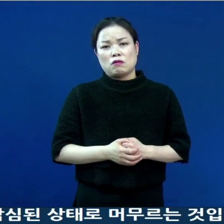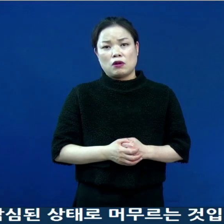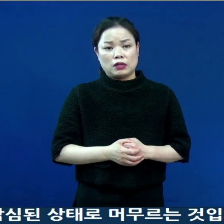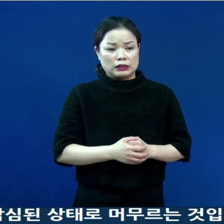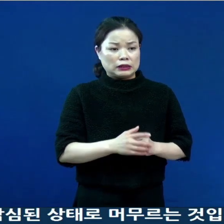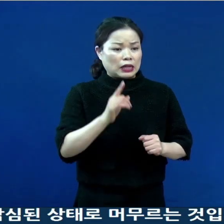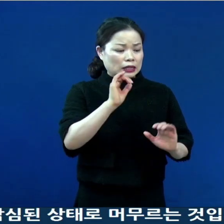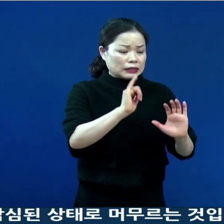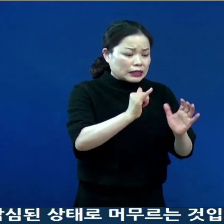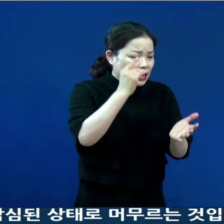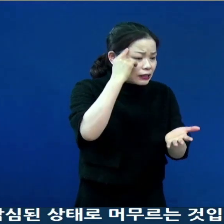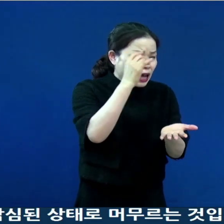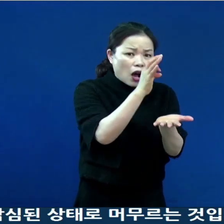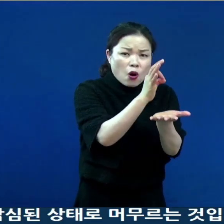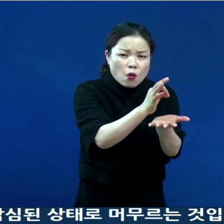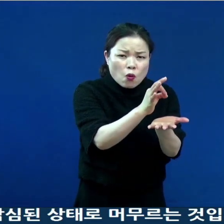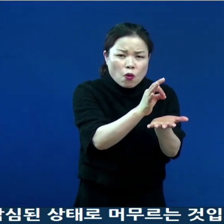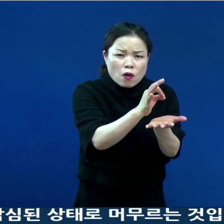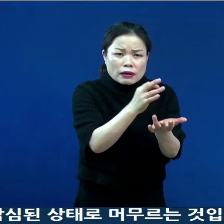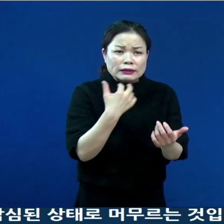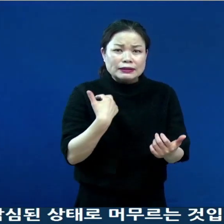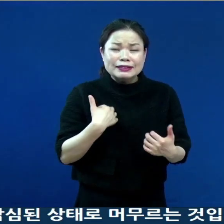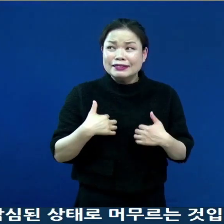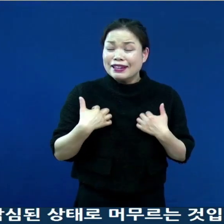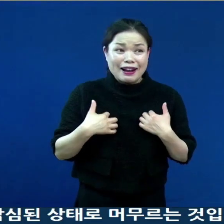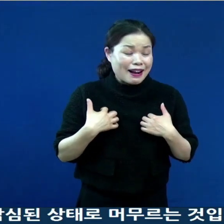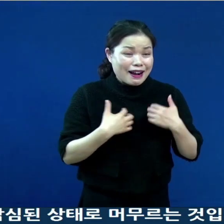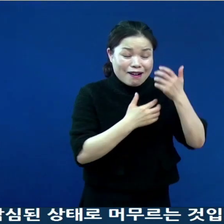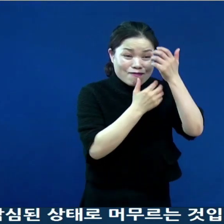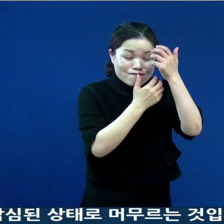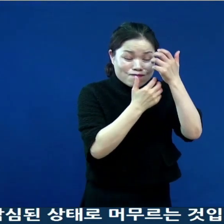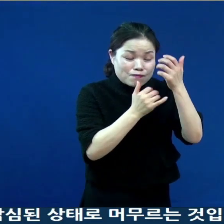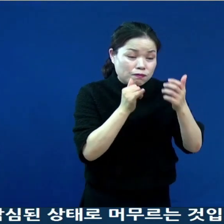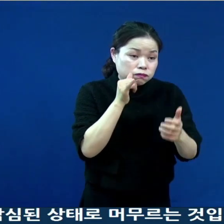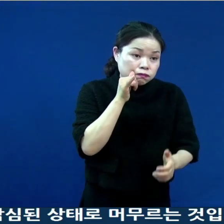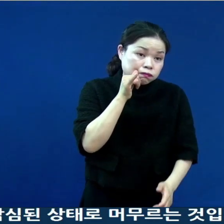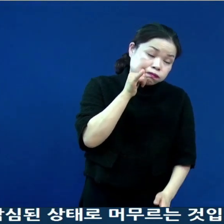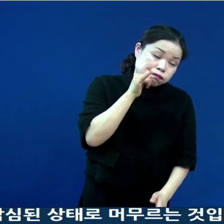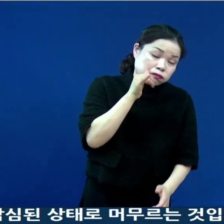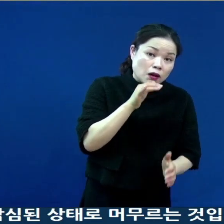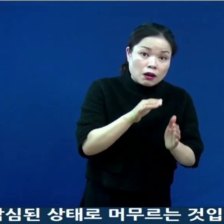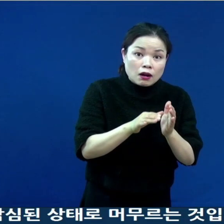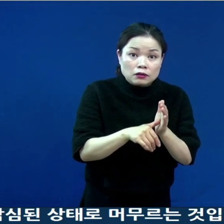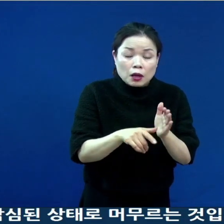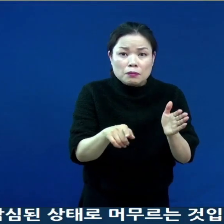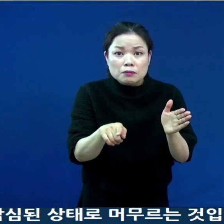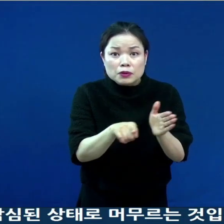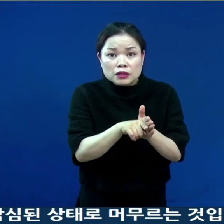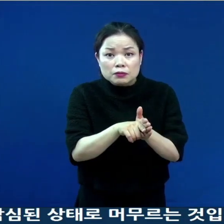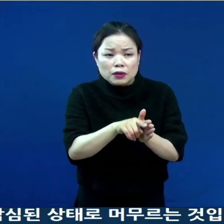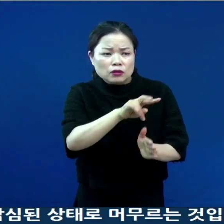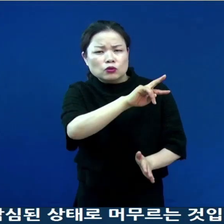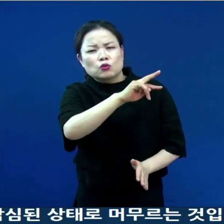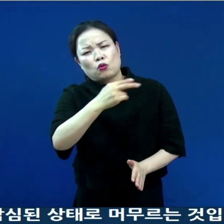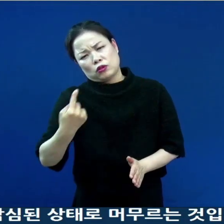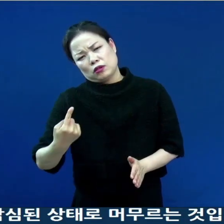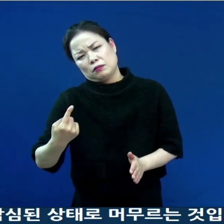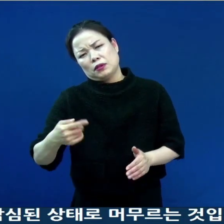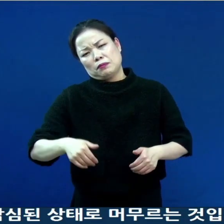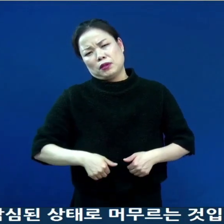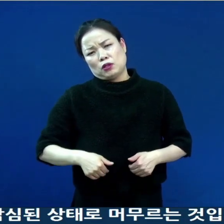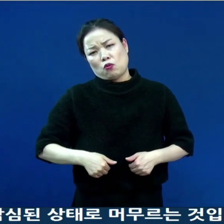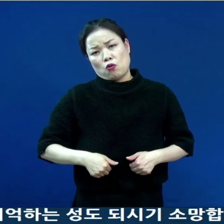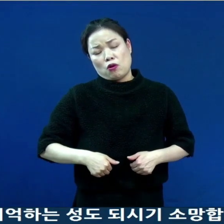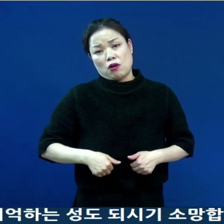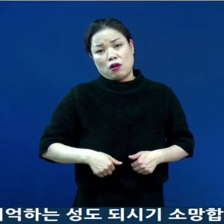세상 가치나 세상 속에 재미, 흥미거리 등에 빠져들 때 믿음이 작동해야 돼. 돌이키는 믿음이 작동해야 돼.